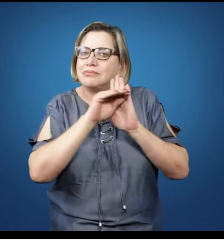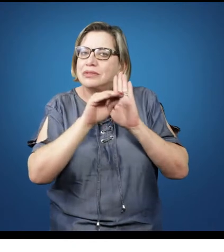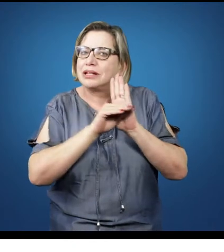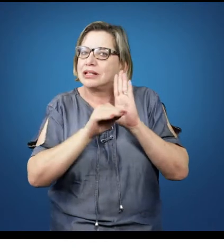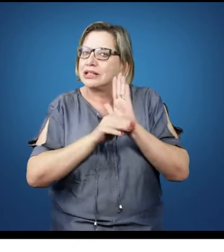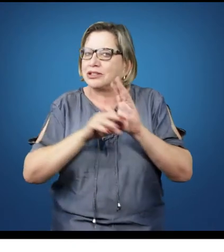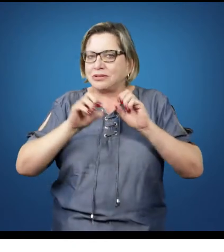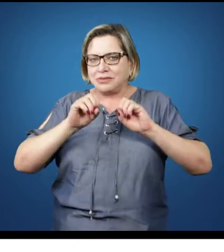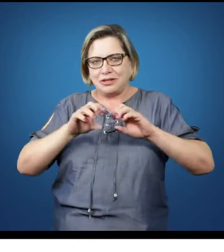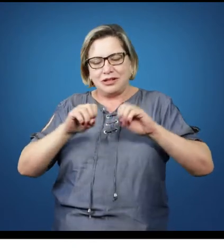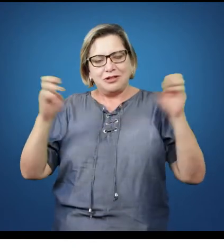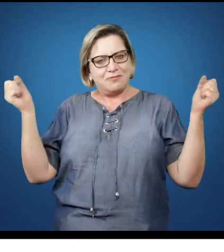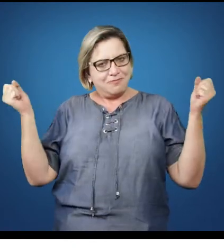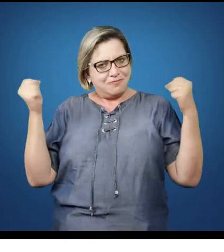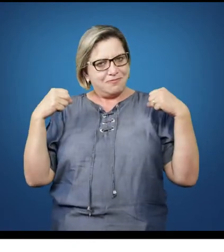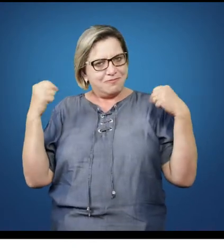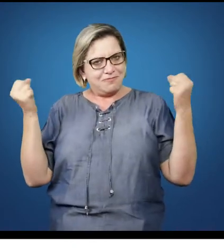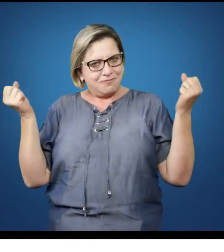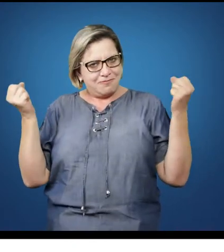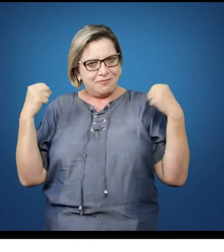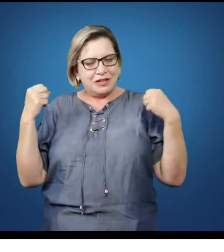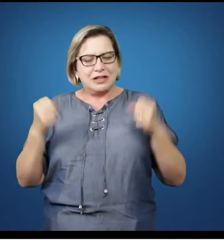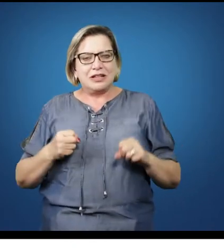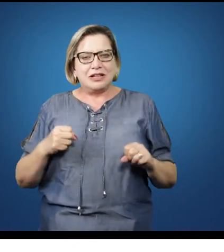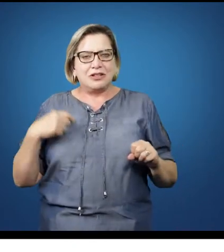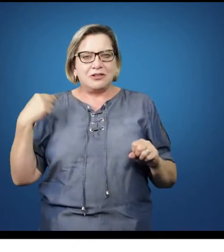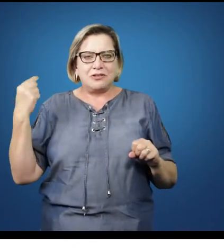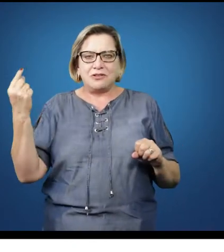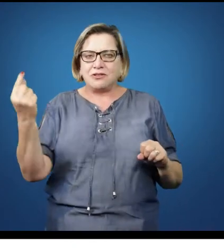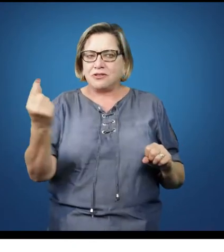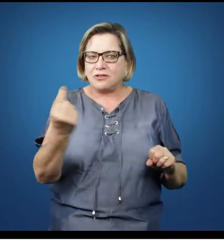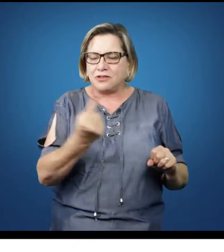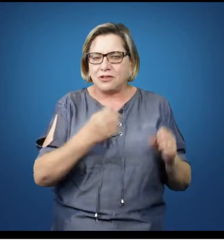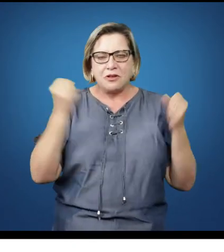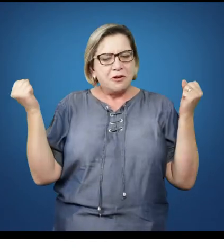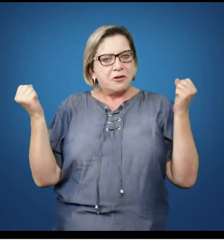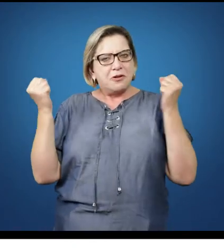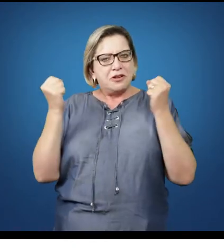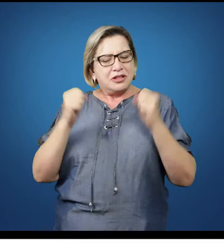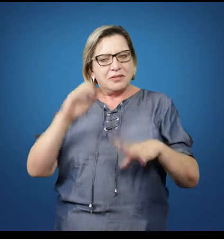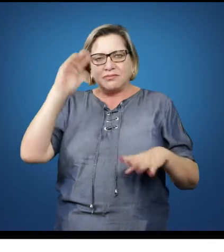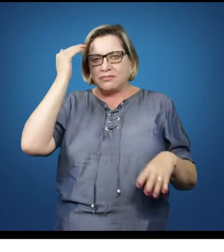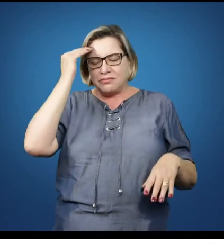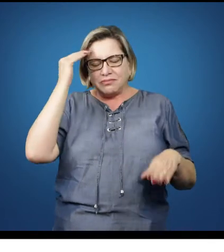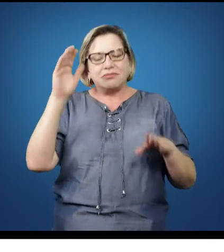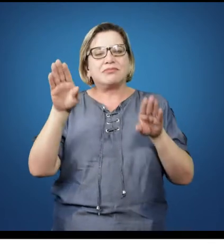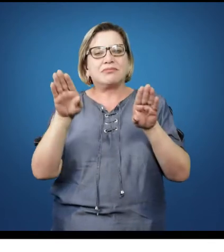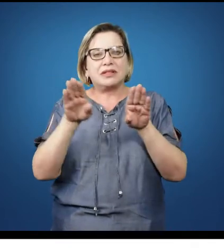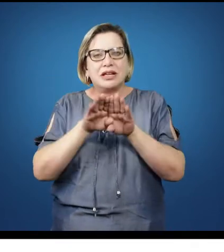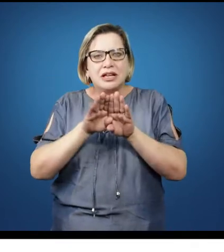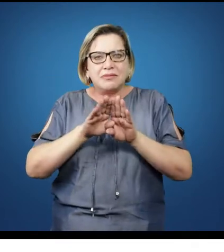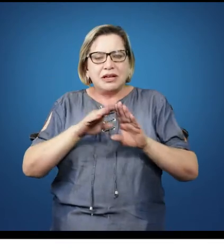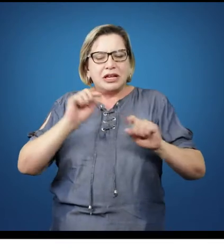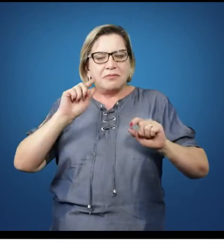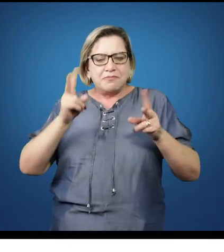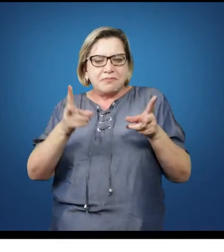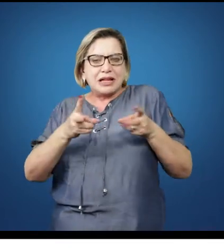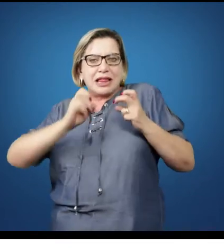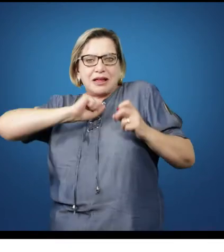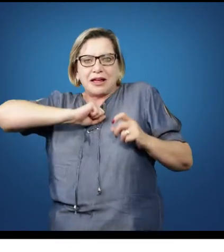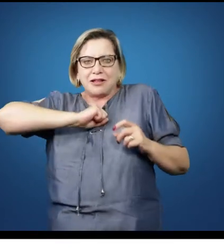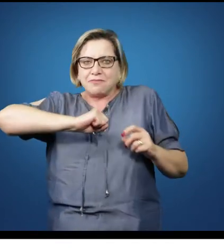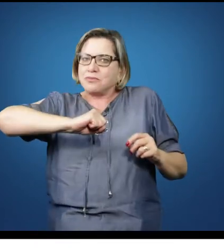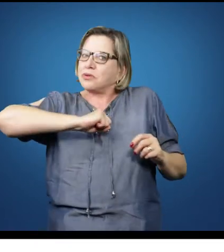aulas de educação física escolar. Assim, nós podemos entender e compreender as potencialidades e